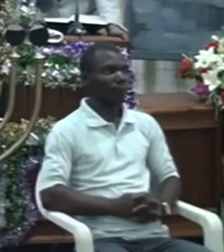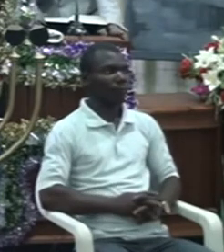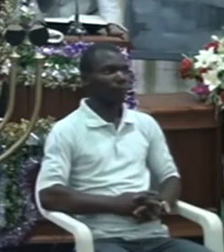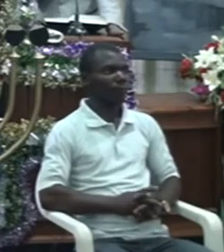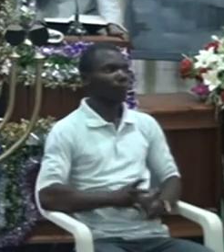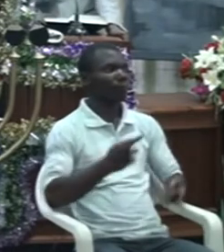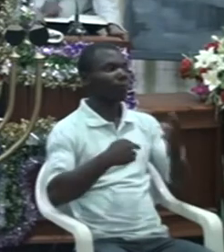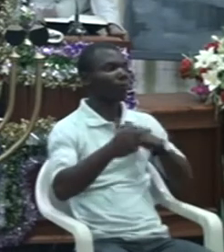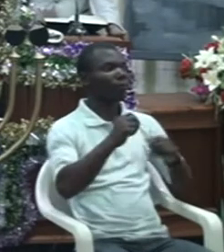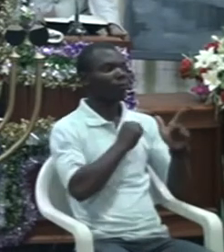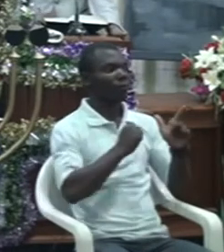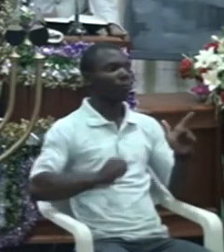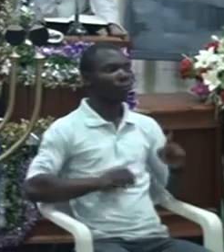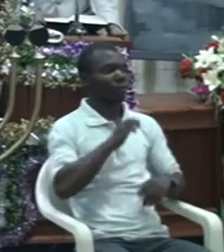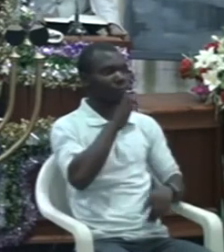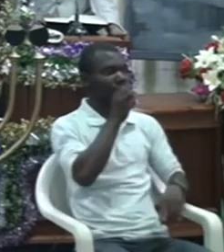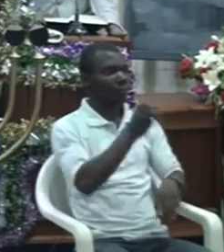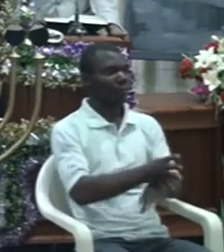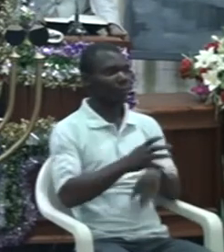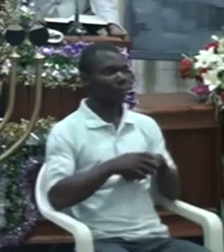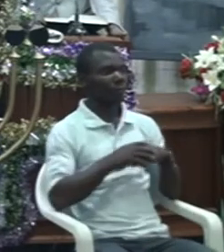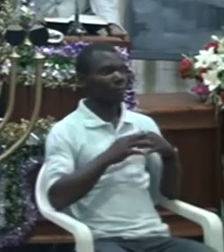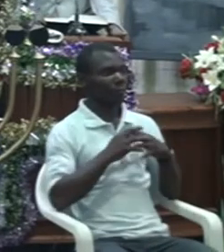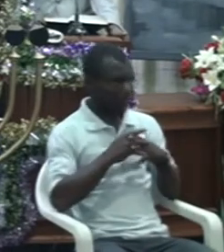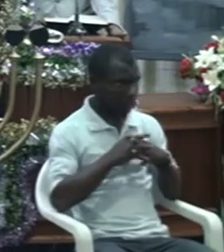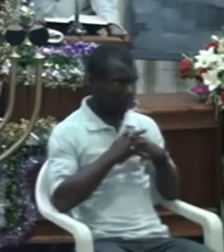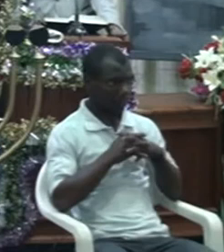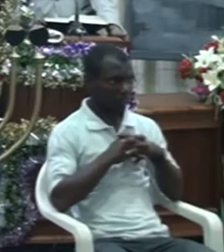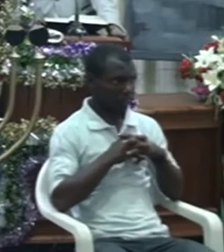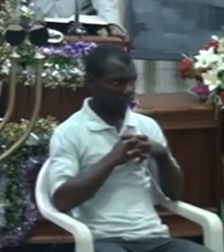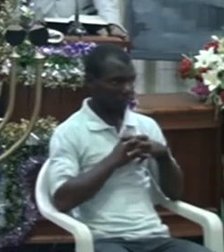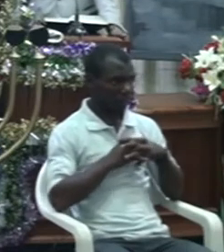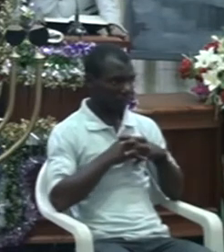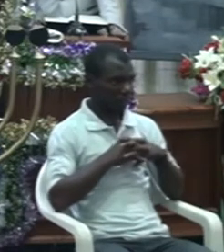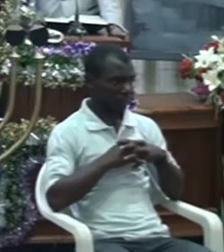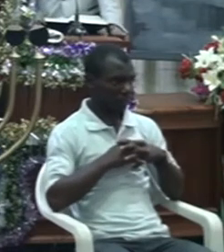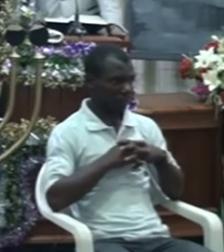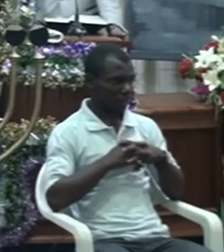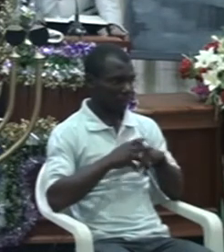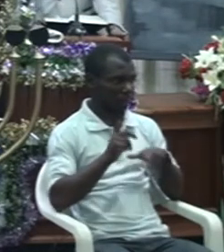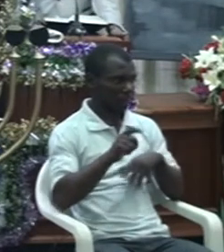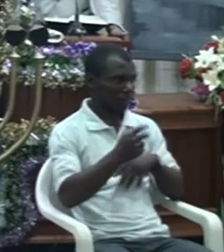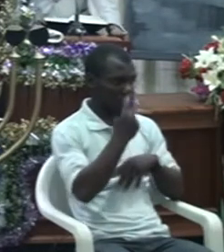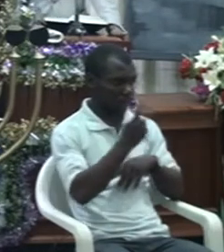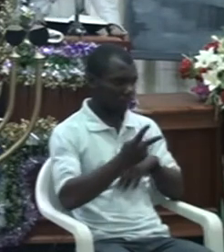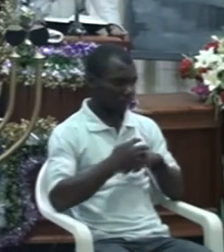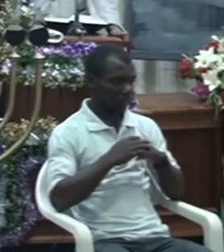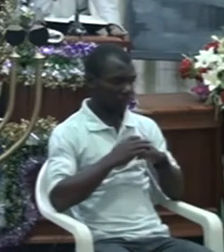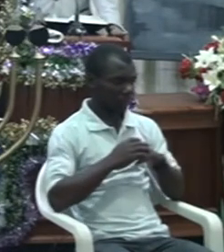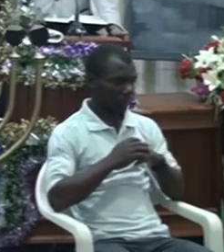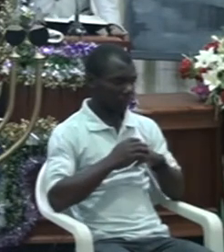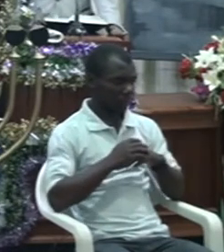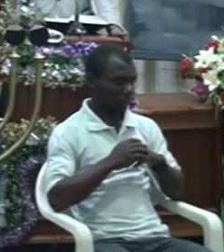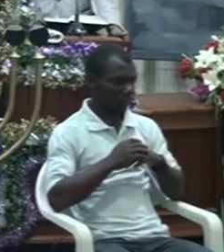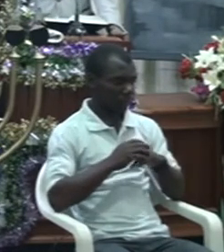Kurudi kwa bwana ni tayari. Le retour du Seigneur est proche. Il faut voir. Une fois qu'on a. Position